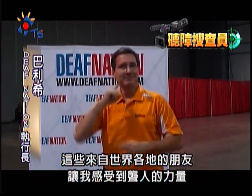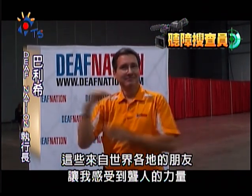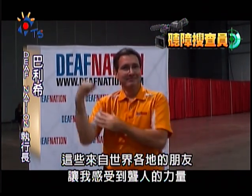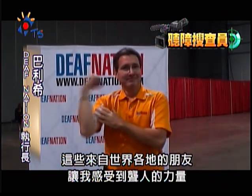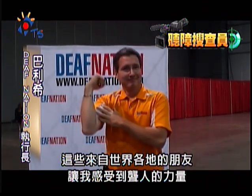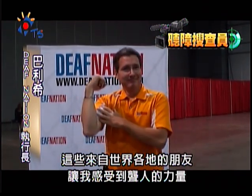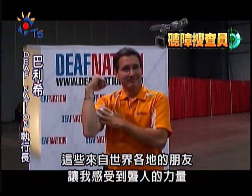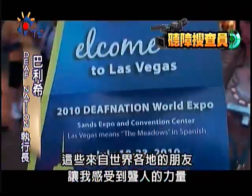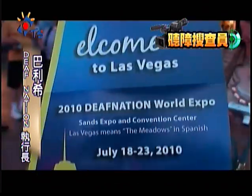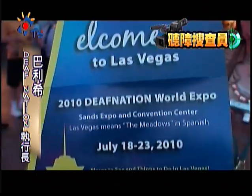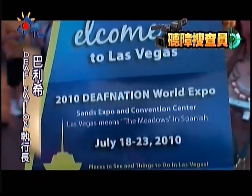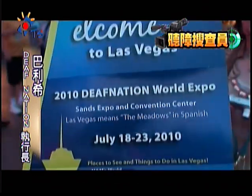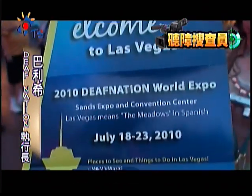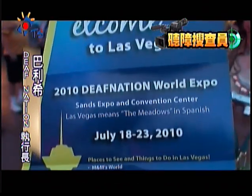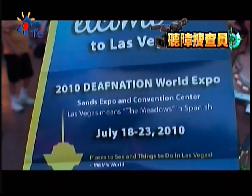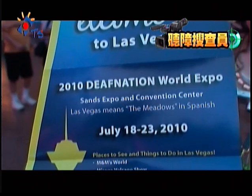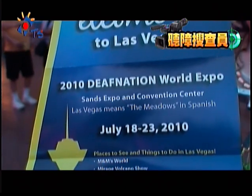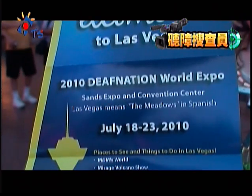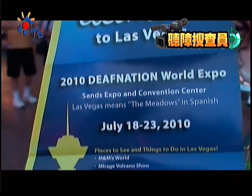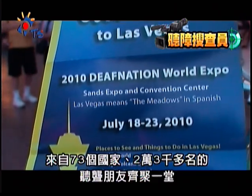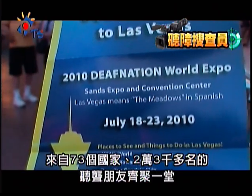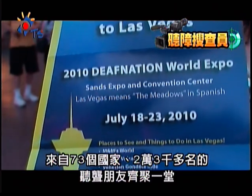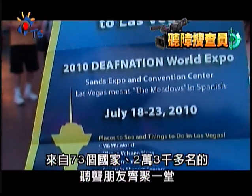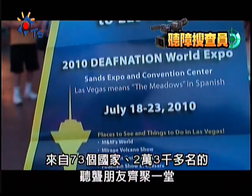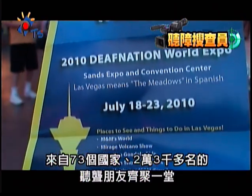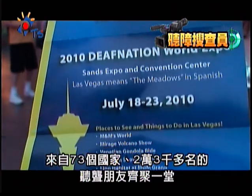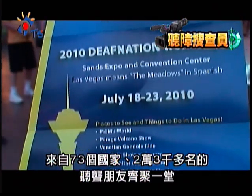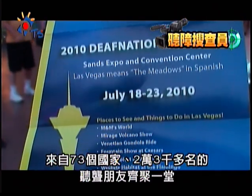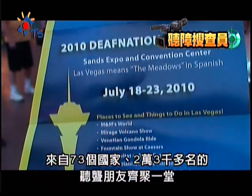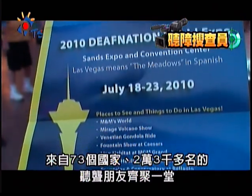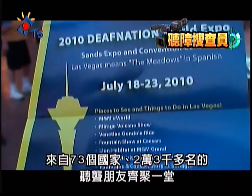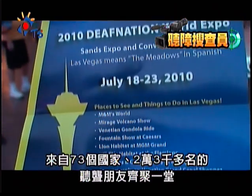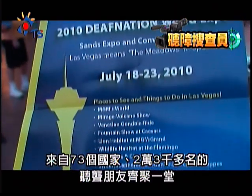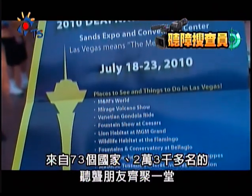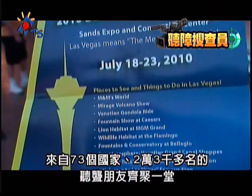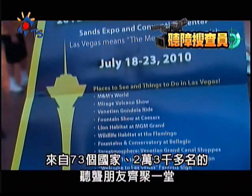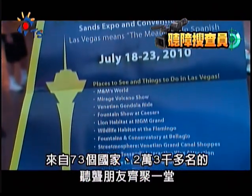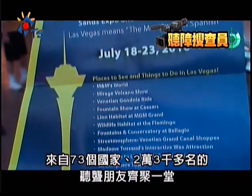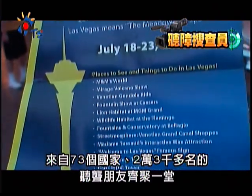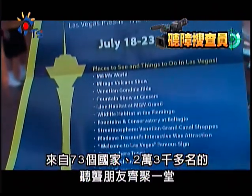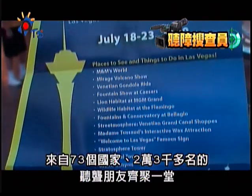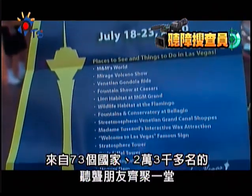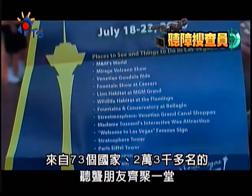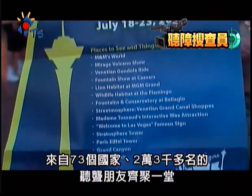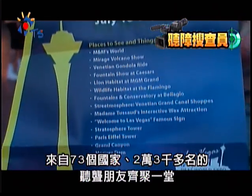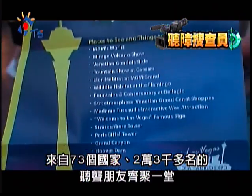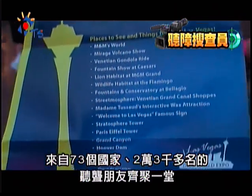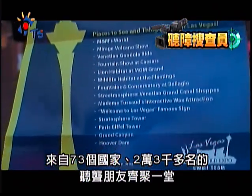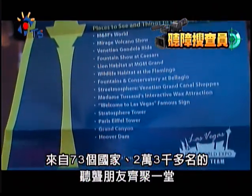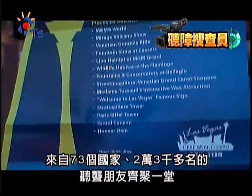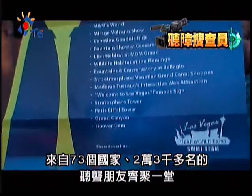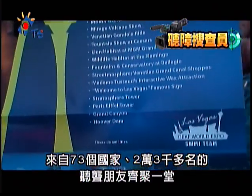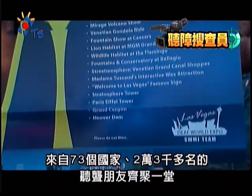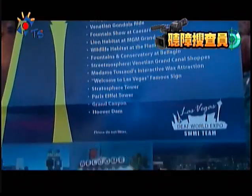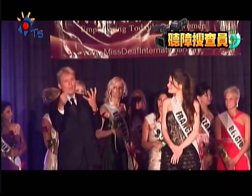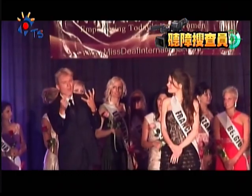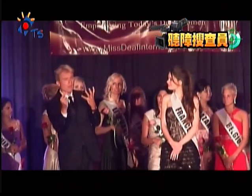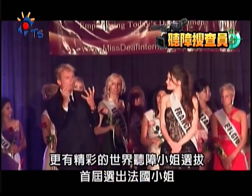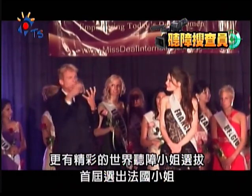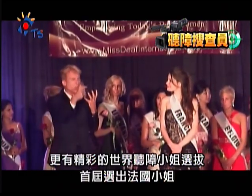量。 来自73个国家23000多名的听聋朋友齐聚一堂，更有精彩的世界听